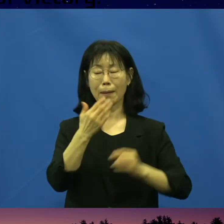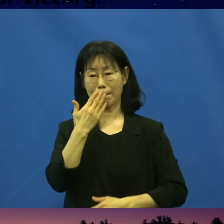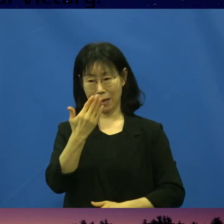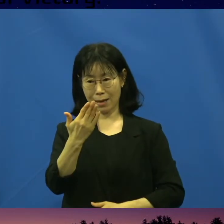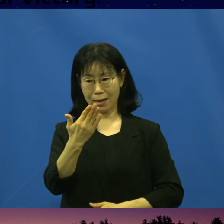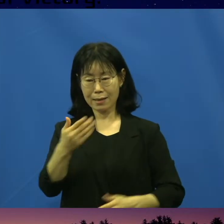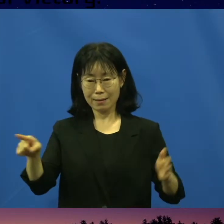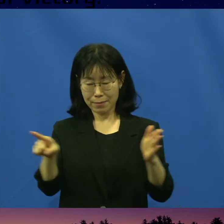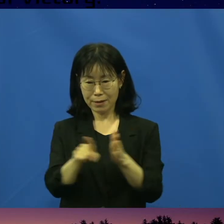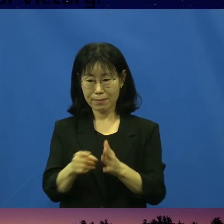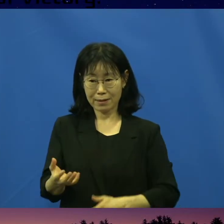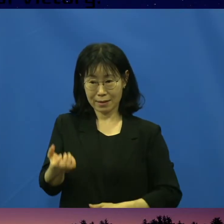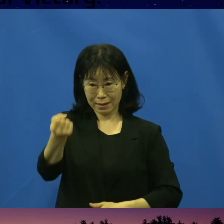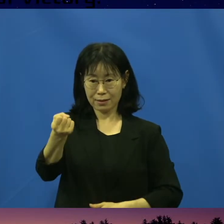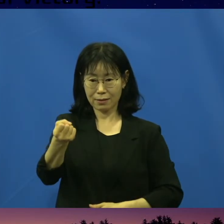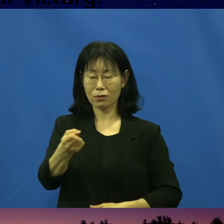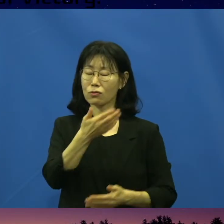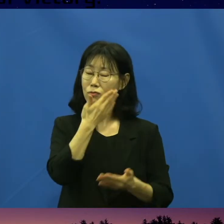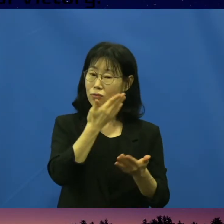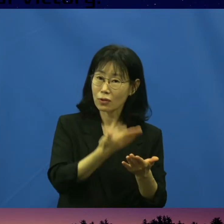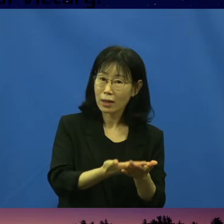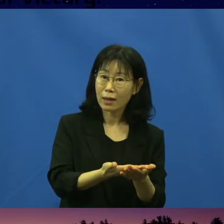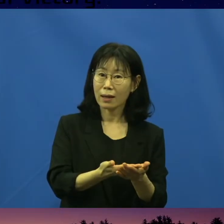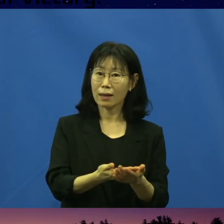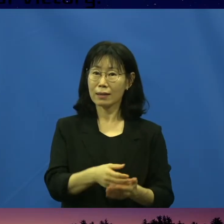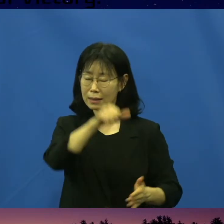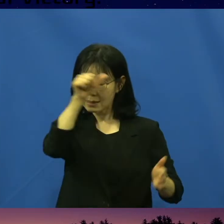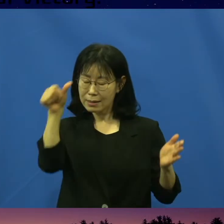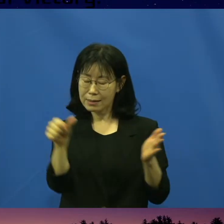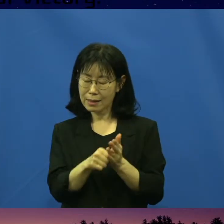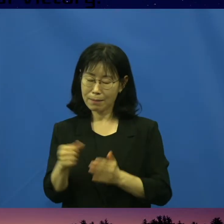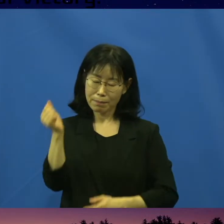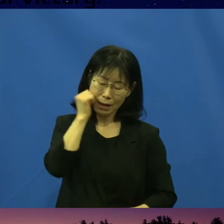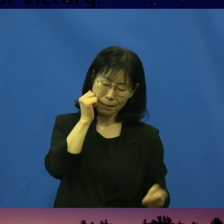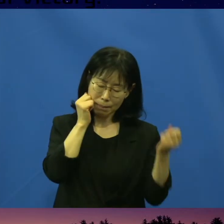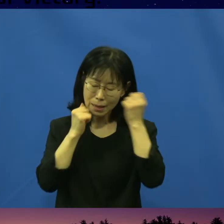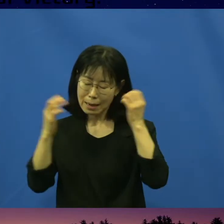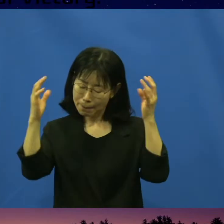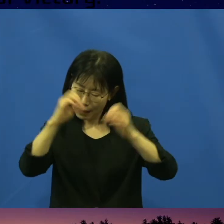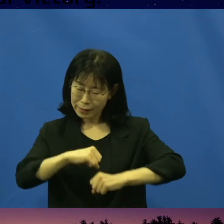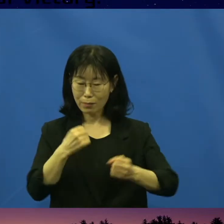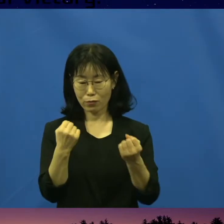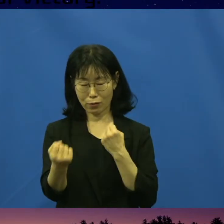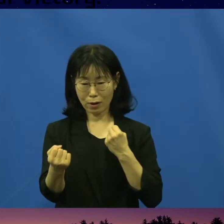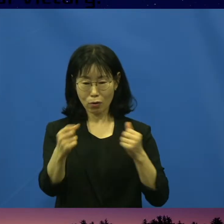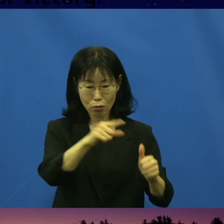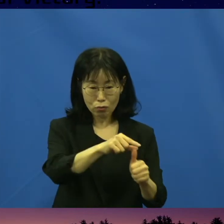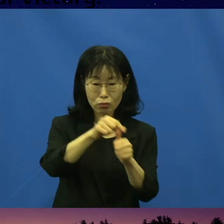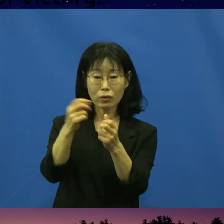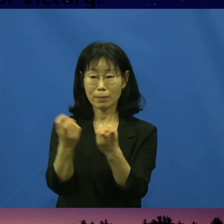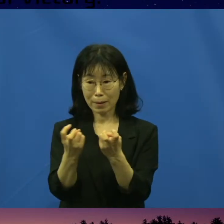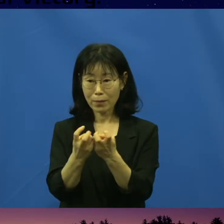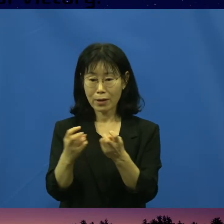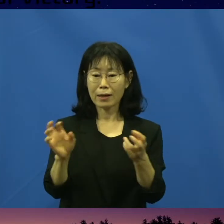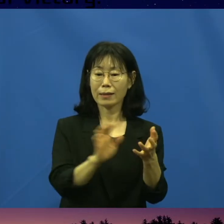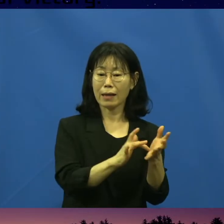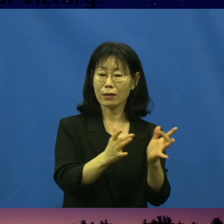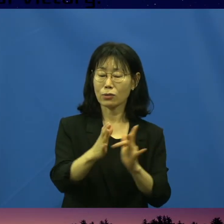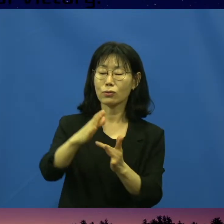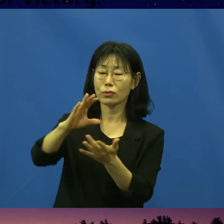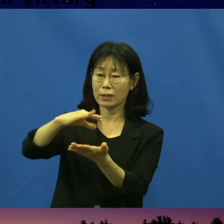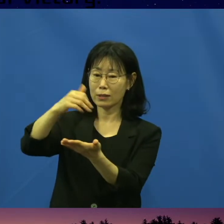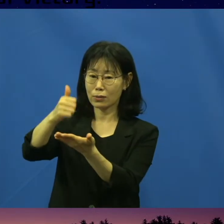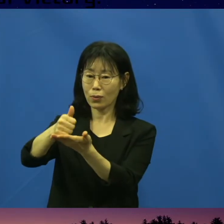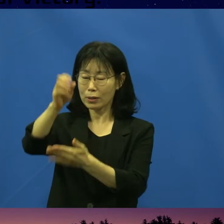아무리 망가져도, 아무리 망해도 살릴 수 있는 것은 예수 그리스도의 십자가와 부활의 복음이라고 하는